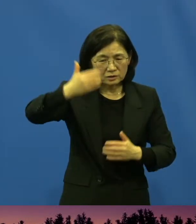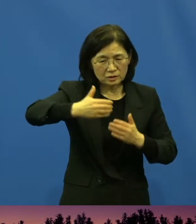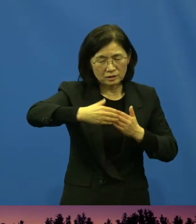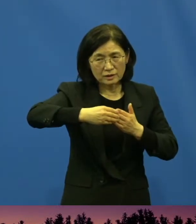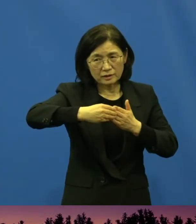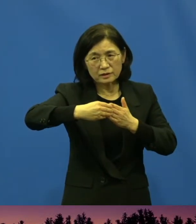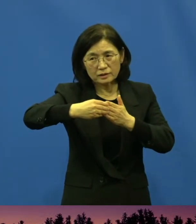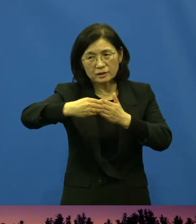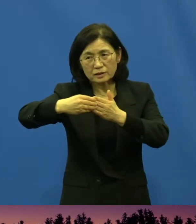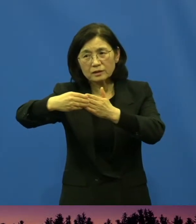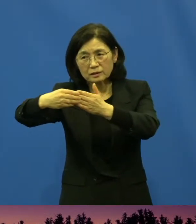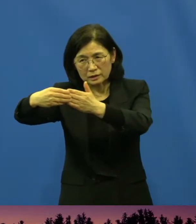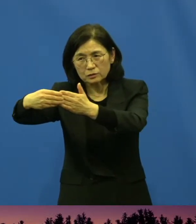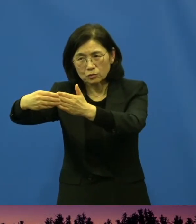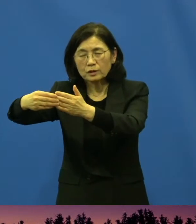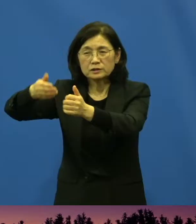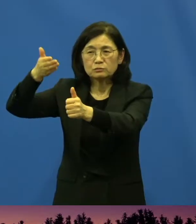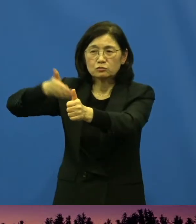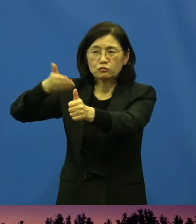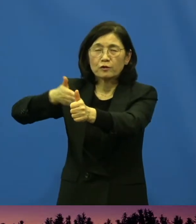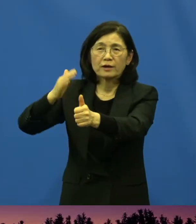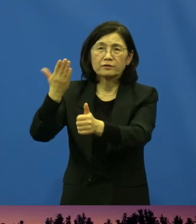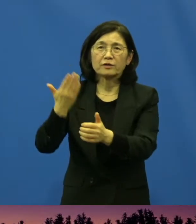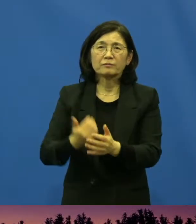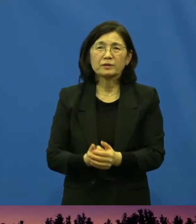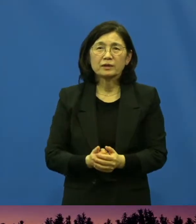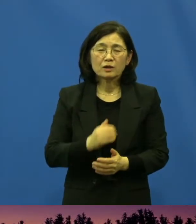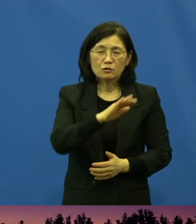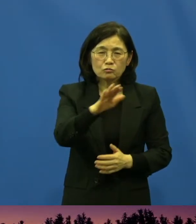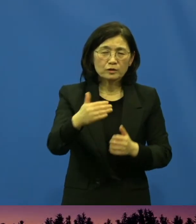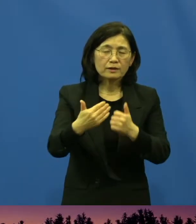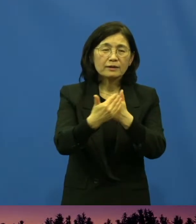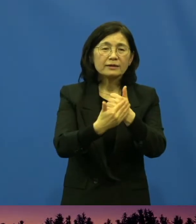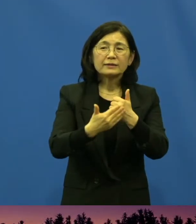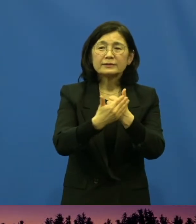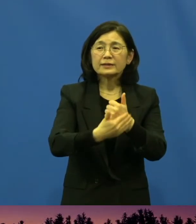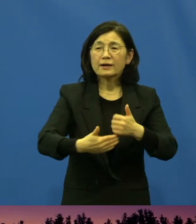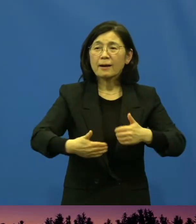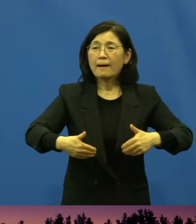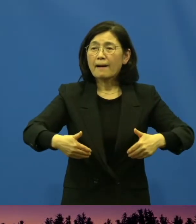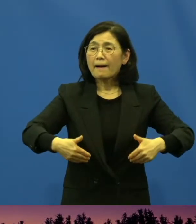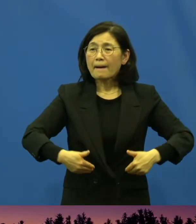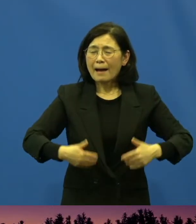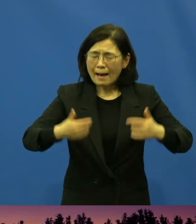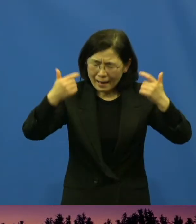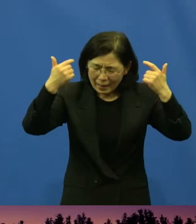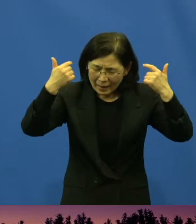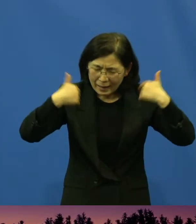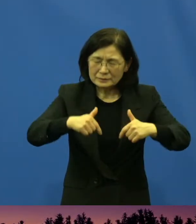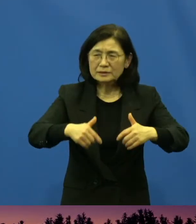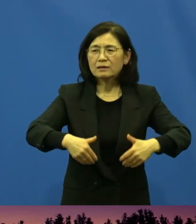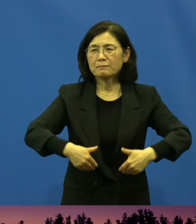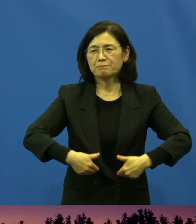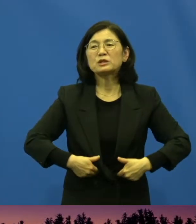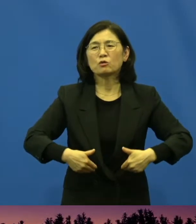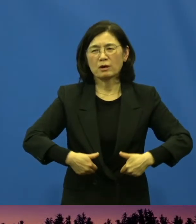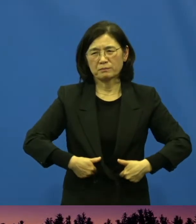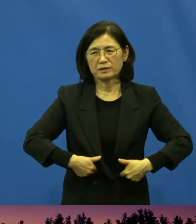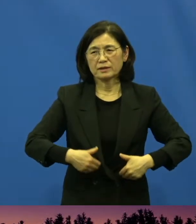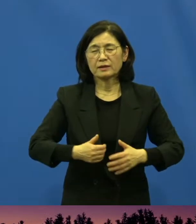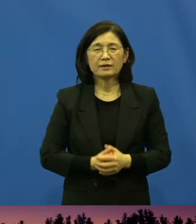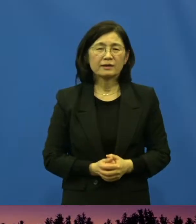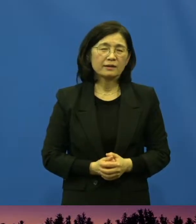작은 것에도 주님에게 의지하는 겁니다. 여러분, 우리는 하나님의 은혜가 필요하지 않는 순간이 단 한순간도 없어요.